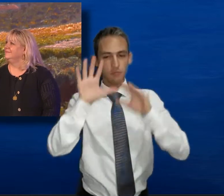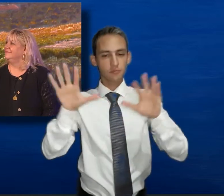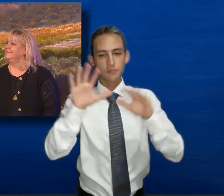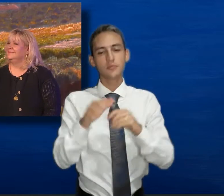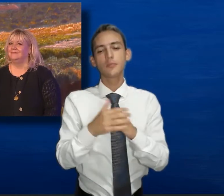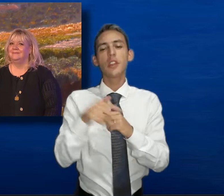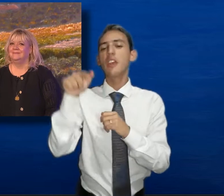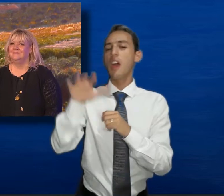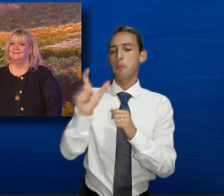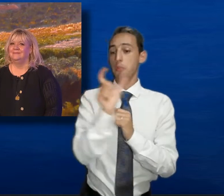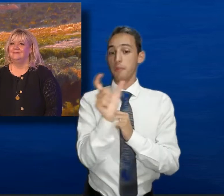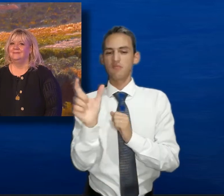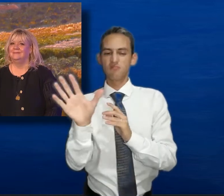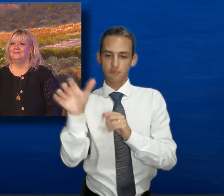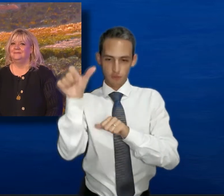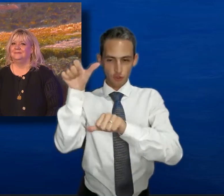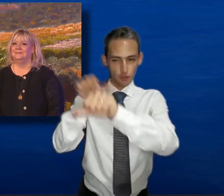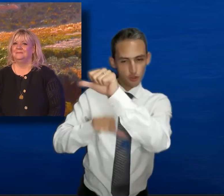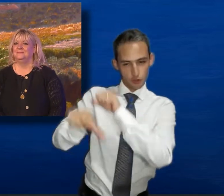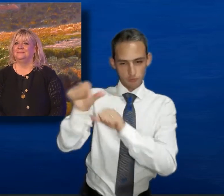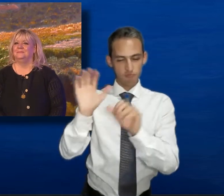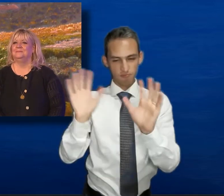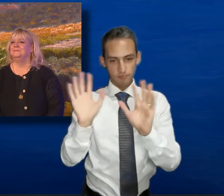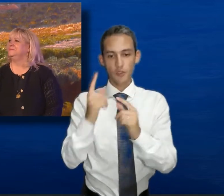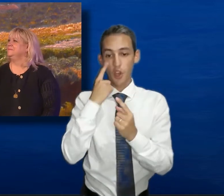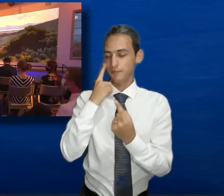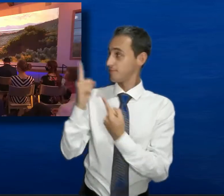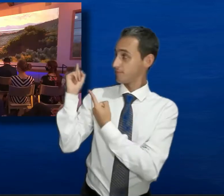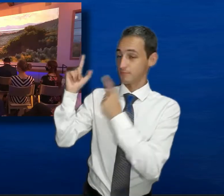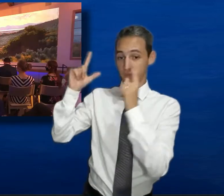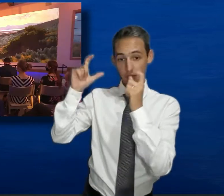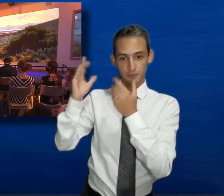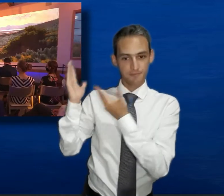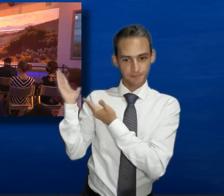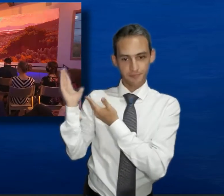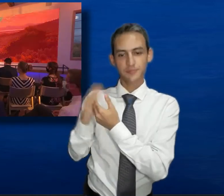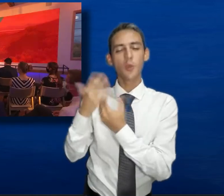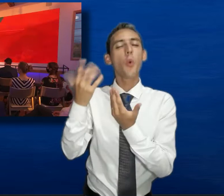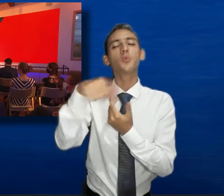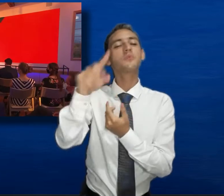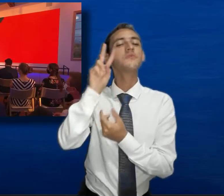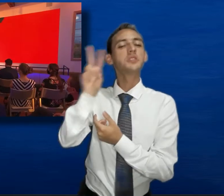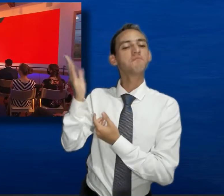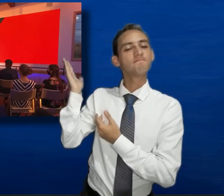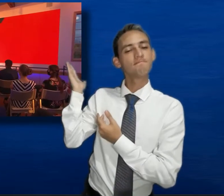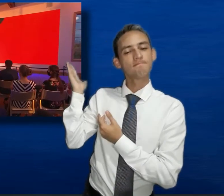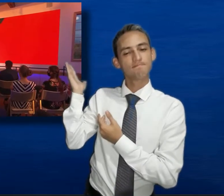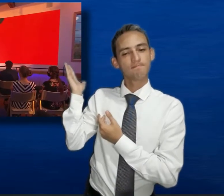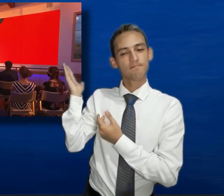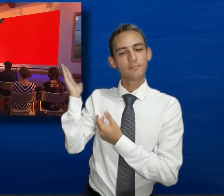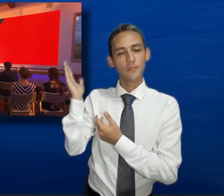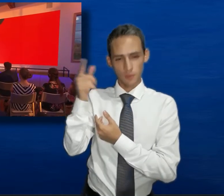Vamos tentar demonstrar isso com imagens, em vez de palavras. Então, nós pedimos que olhem para essa